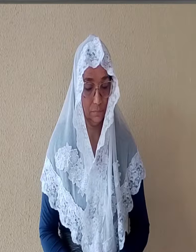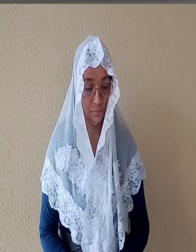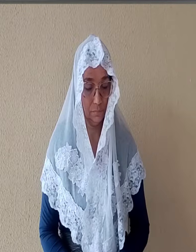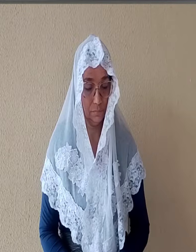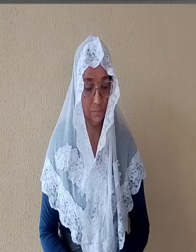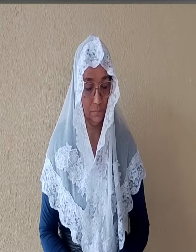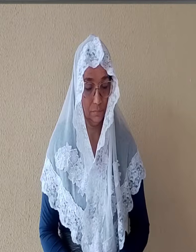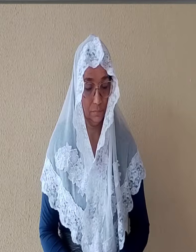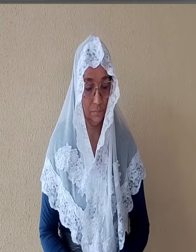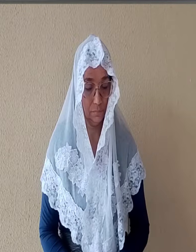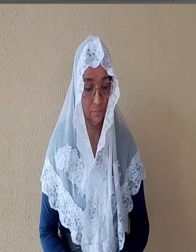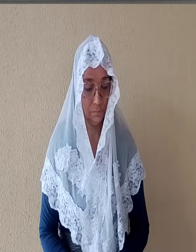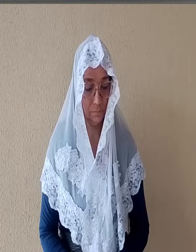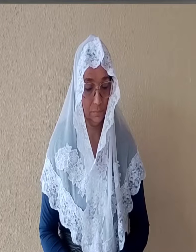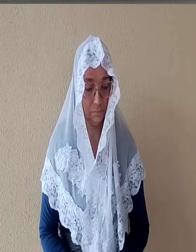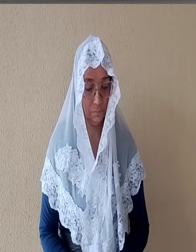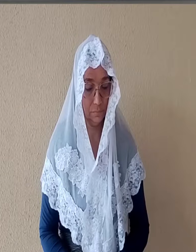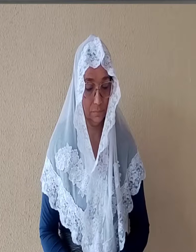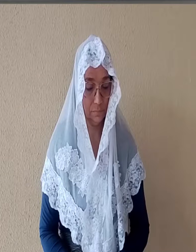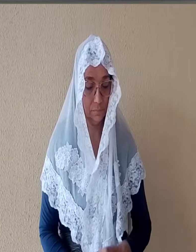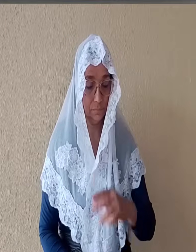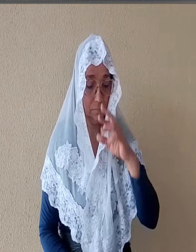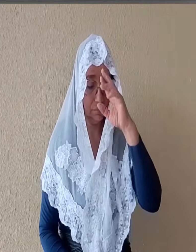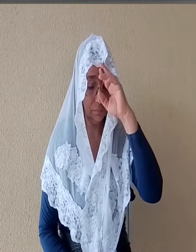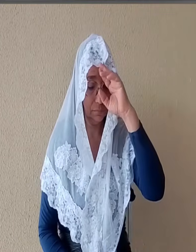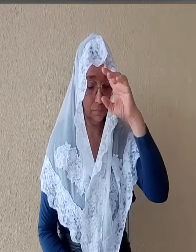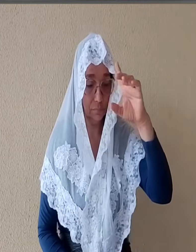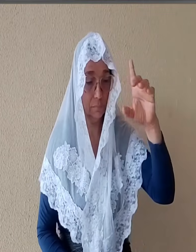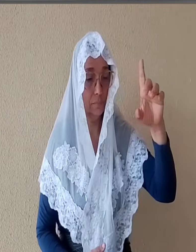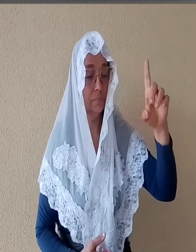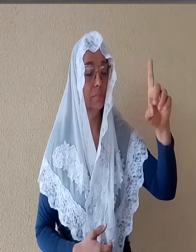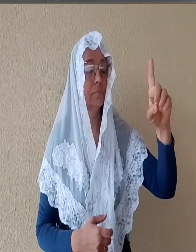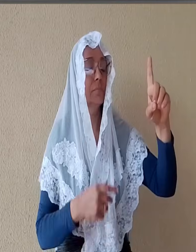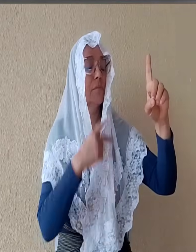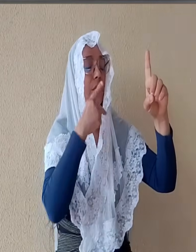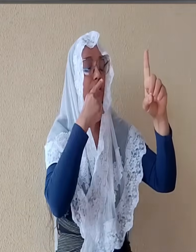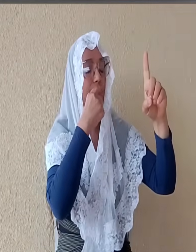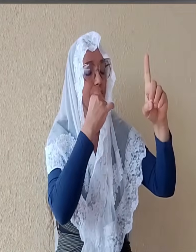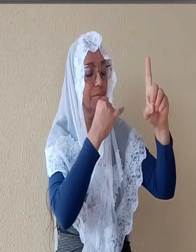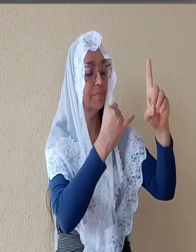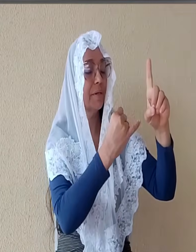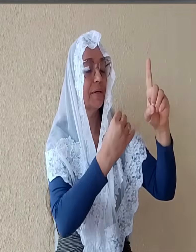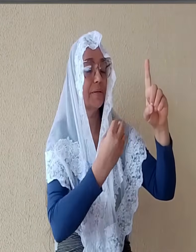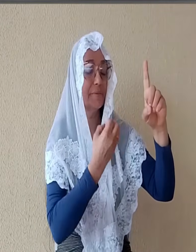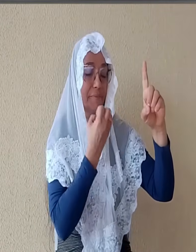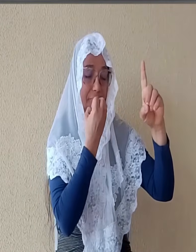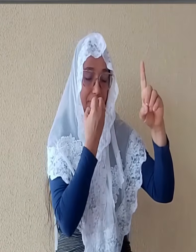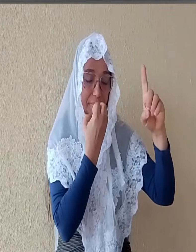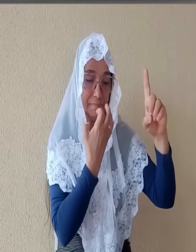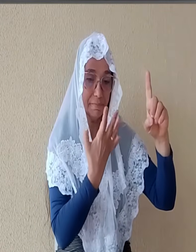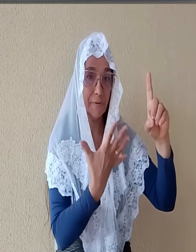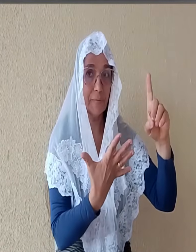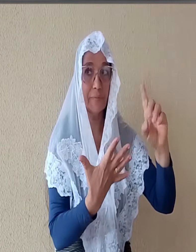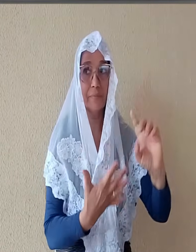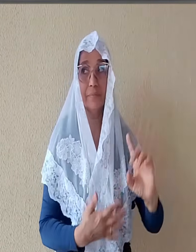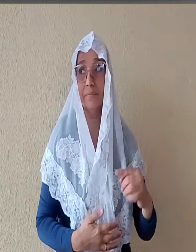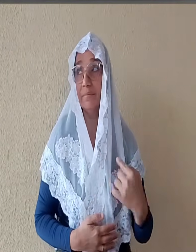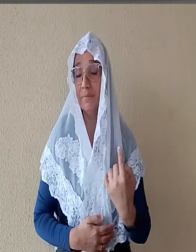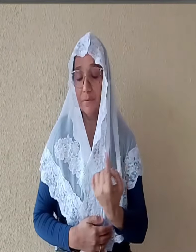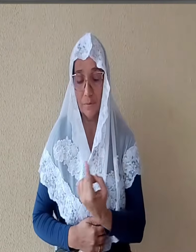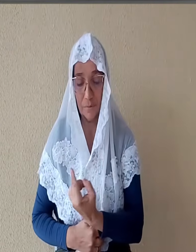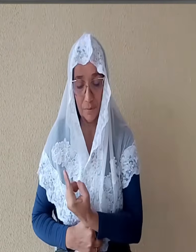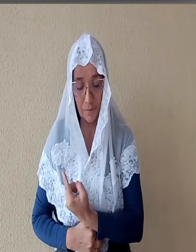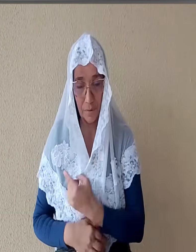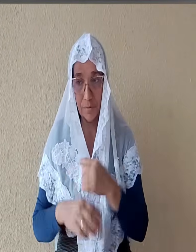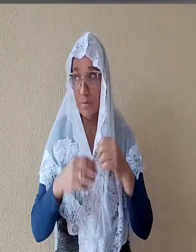nosso bom Pai que estás no céu. Glória a Deus. Revoltamos com os nossos fracos joelhos, Senhor, para pedir a Ti, Glória a